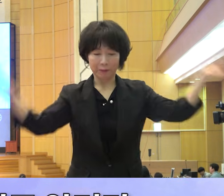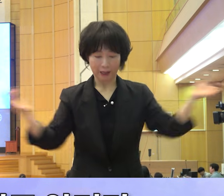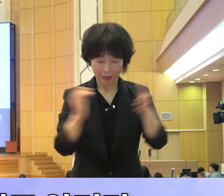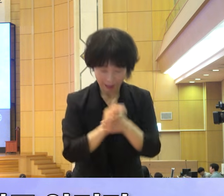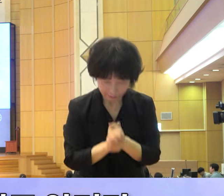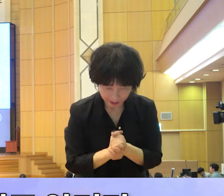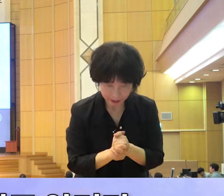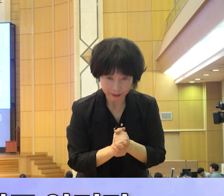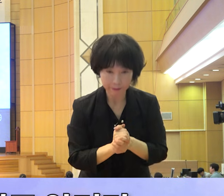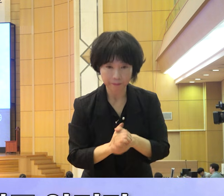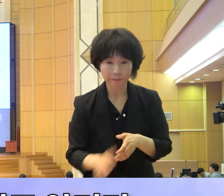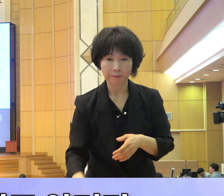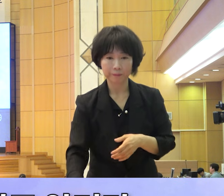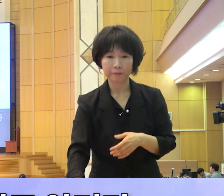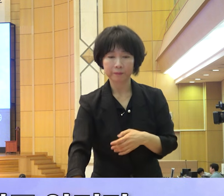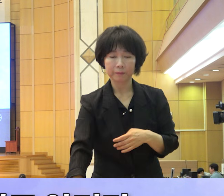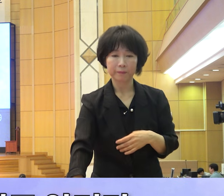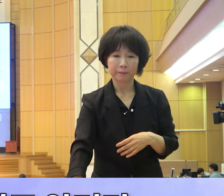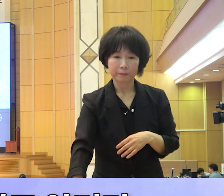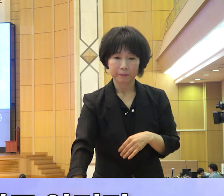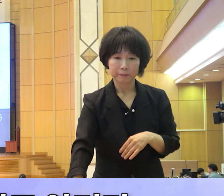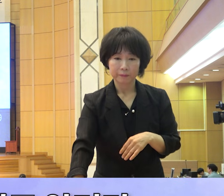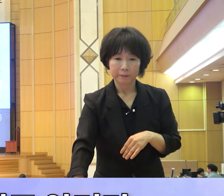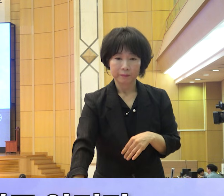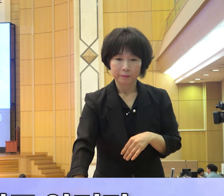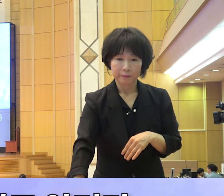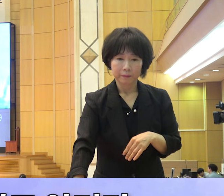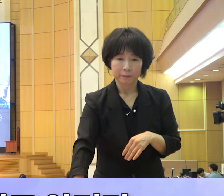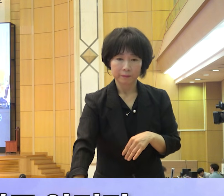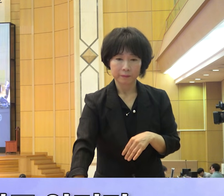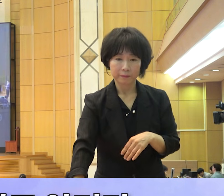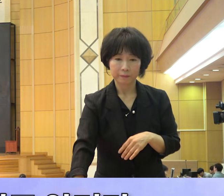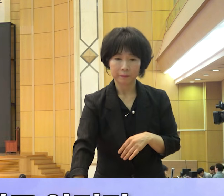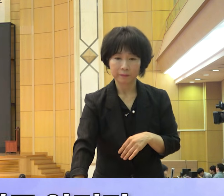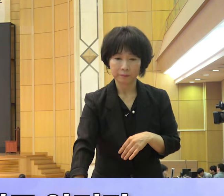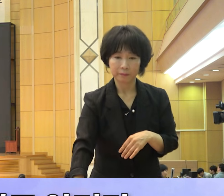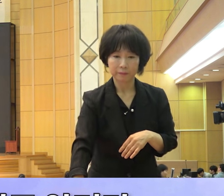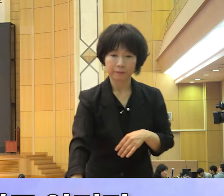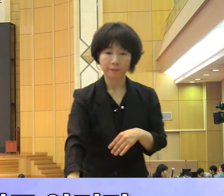기도합나이다. 찬양하면서 예물 드리도록 하겠습니다.